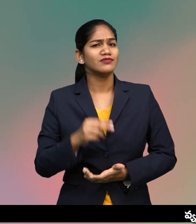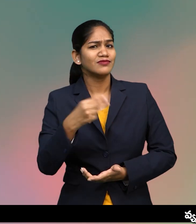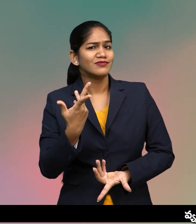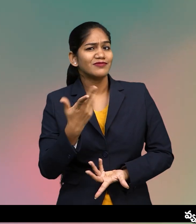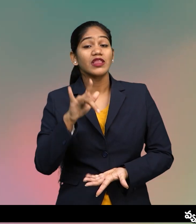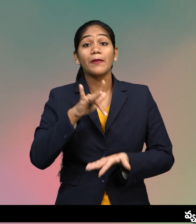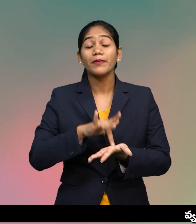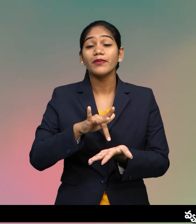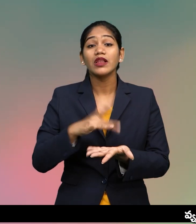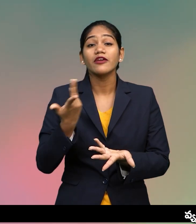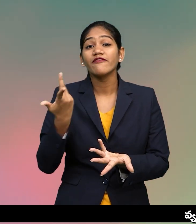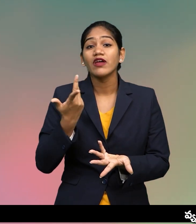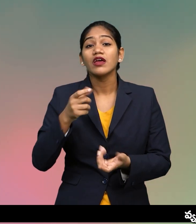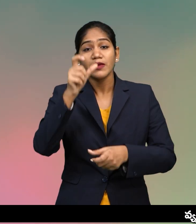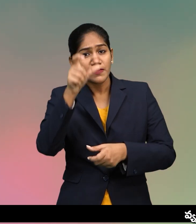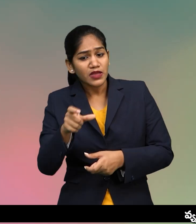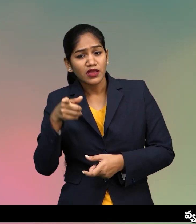వ్యక్తి జన్మించిన ప్రదేశం,